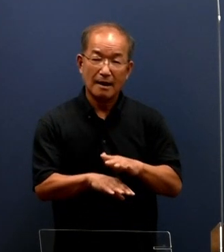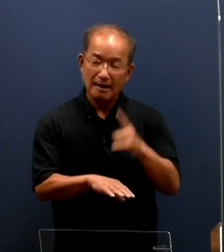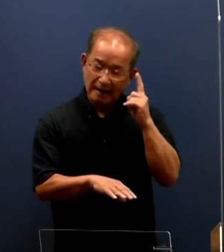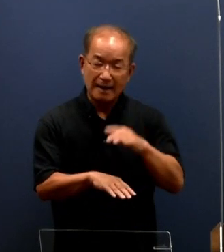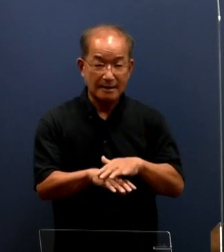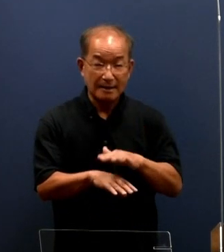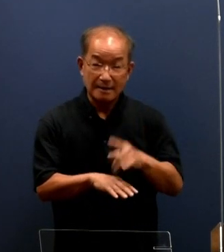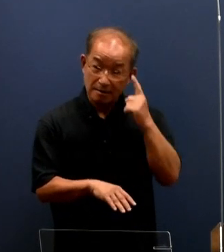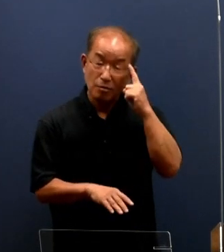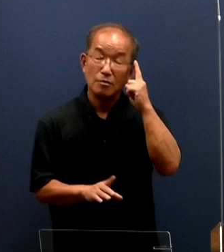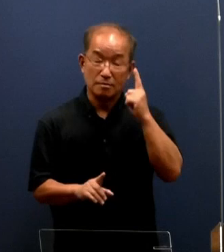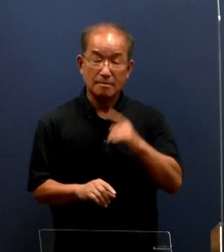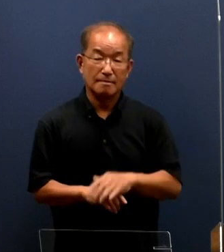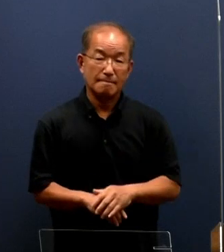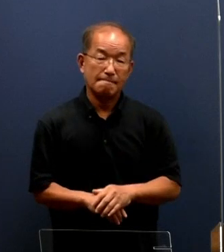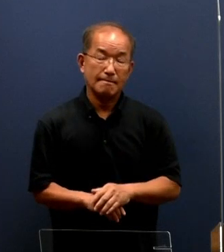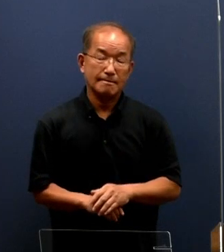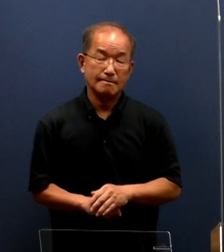そういう